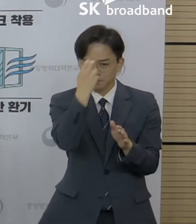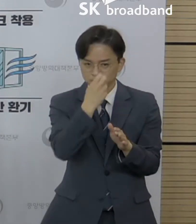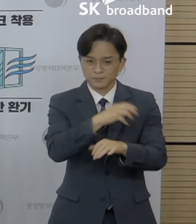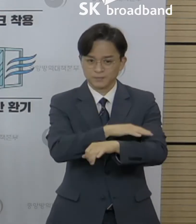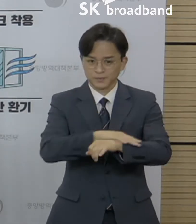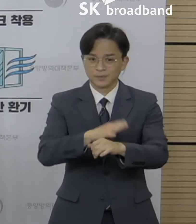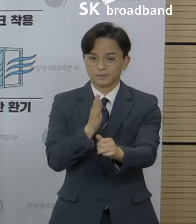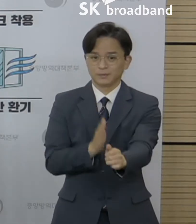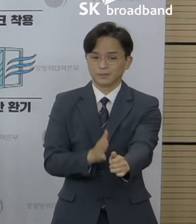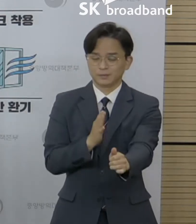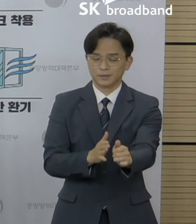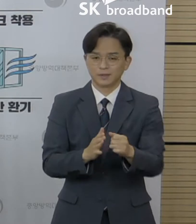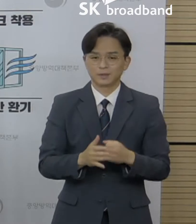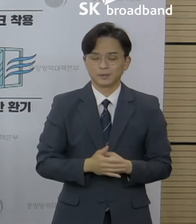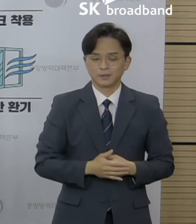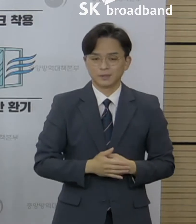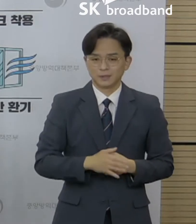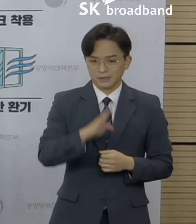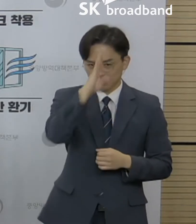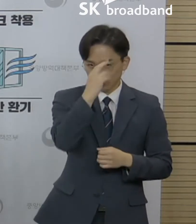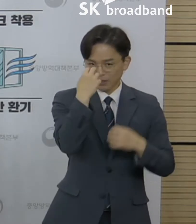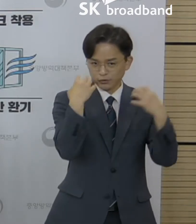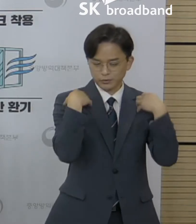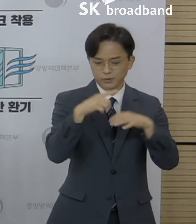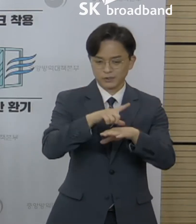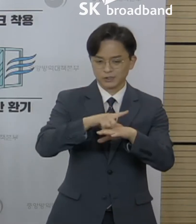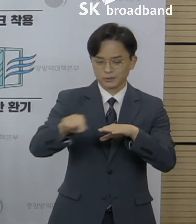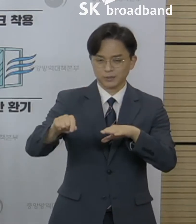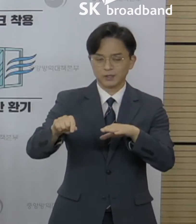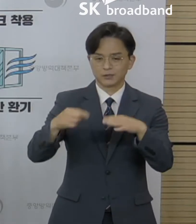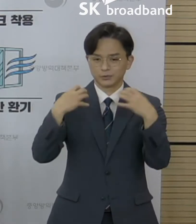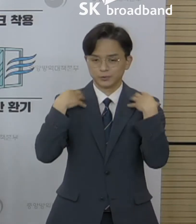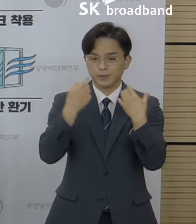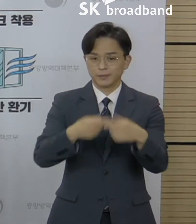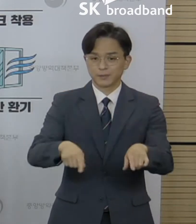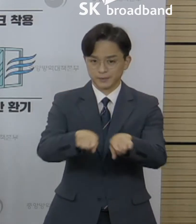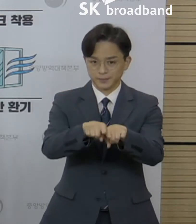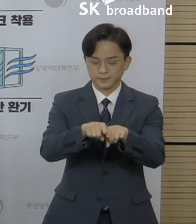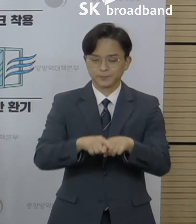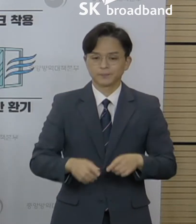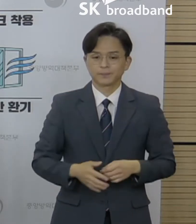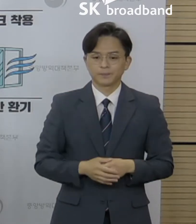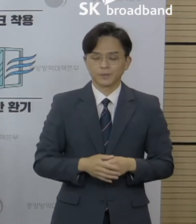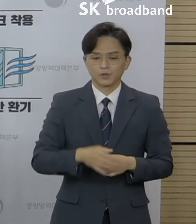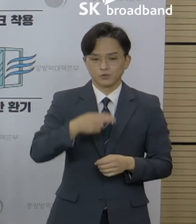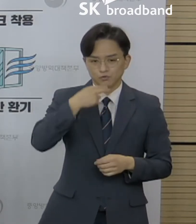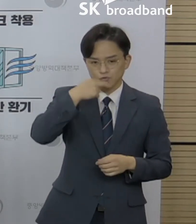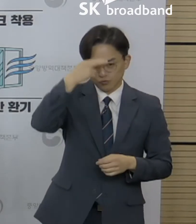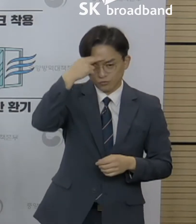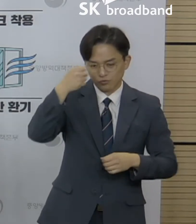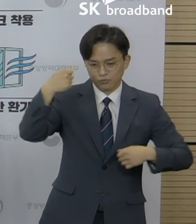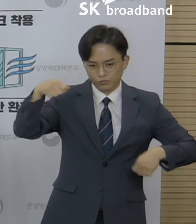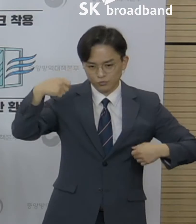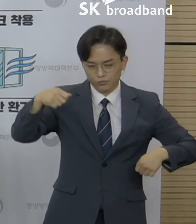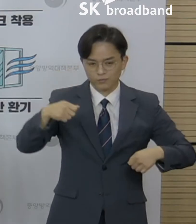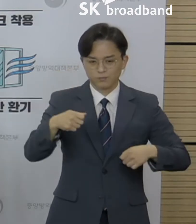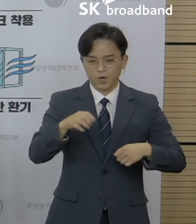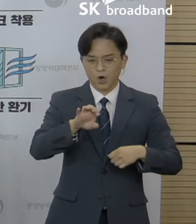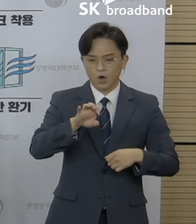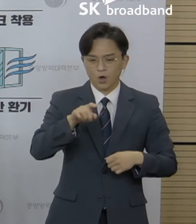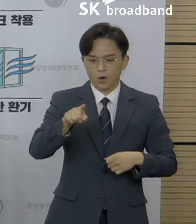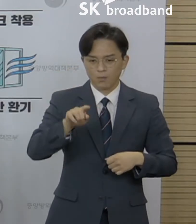협조해서 유흥시설의 방역점검 그리고 선제검사, 확진자 발생시설에 대한 이용자 추적관리